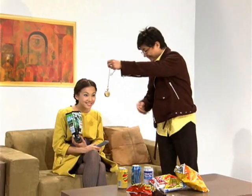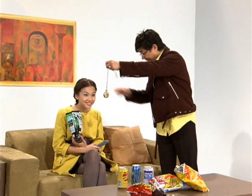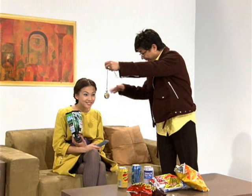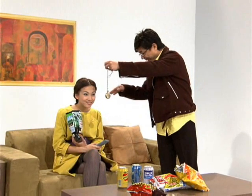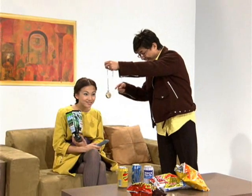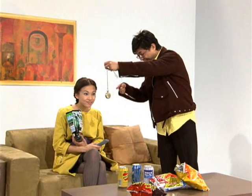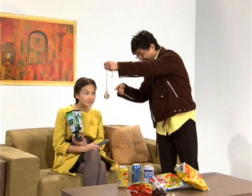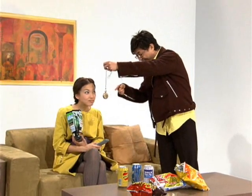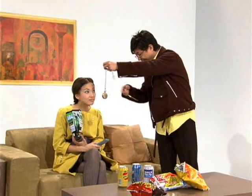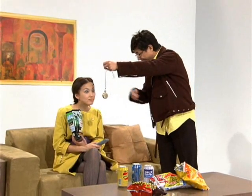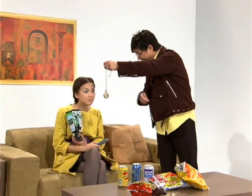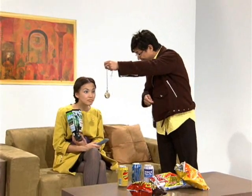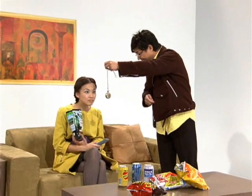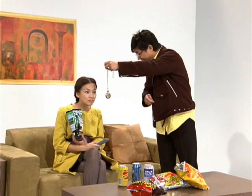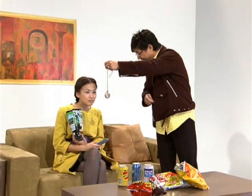小叔，哎，你看着这个怀表。